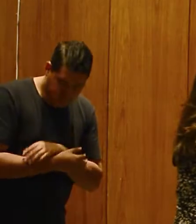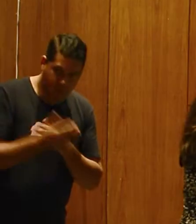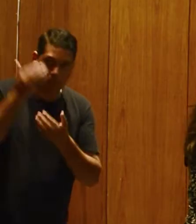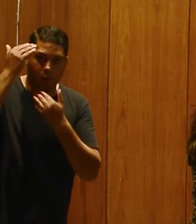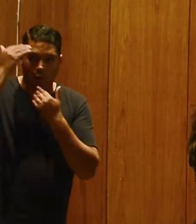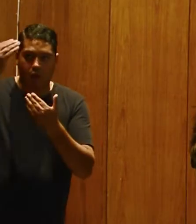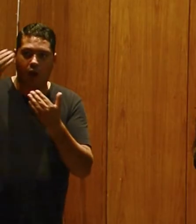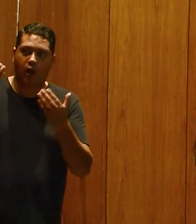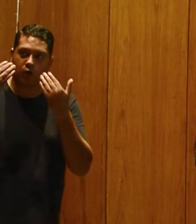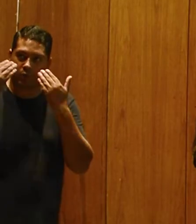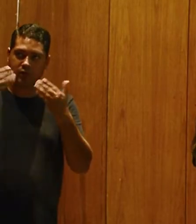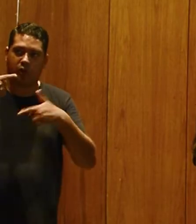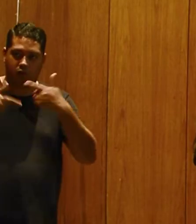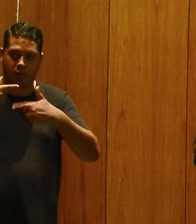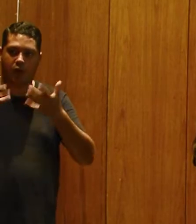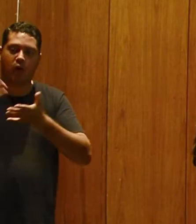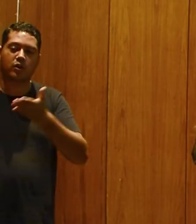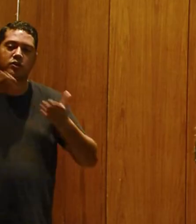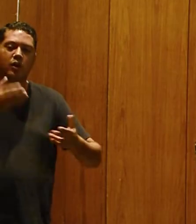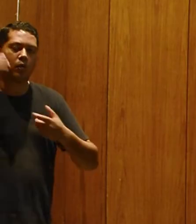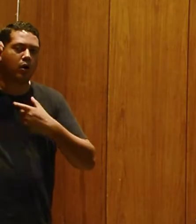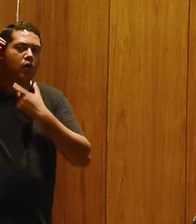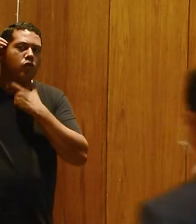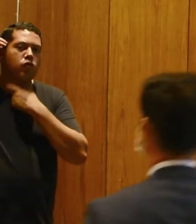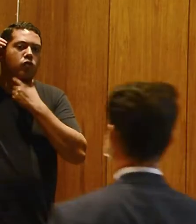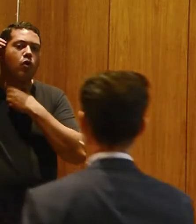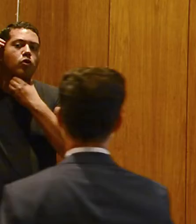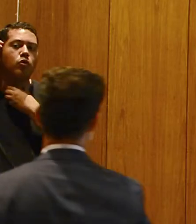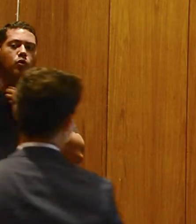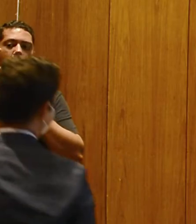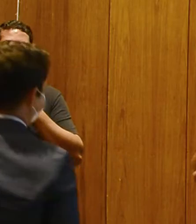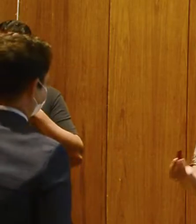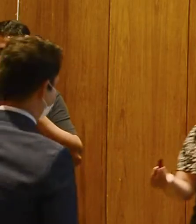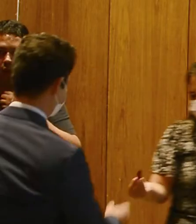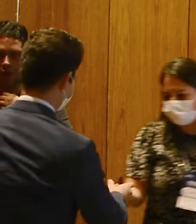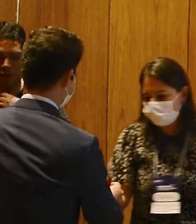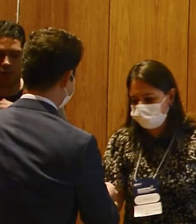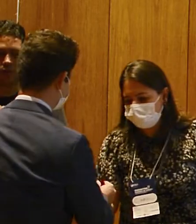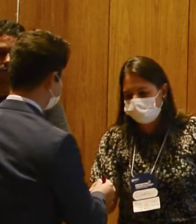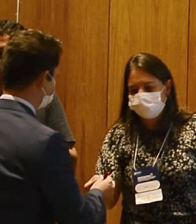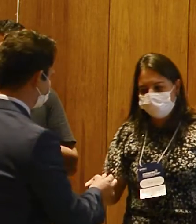E agora vamos chamar a fonoaudióloga Daniele Cristóvão, que vai falar um pouquinho pra gente sobre a